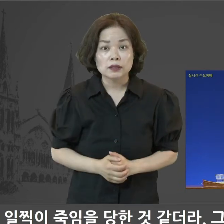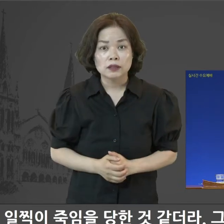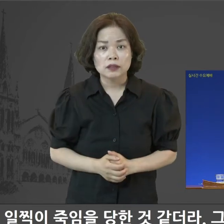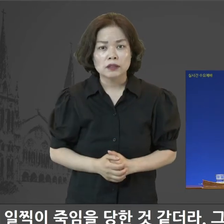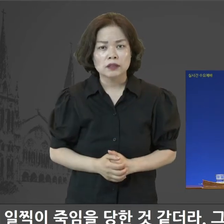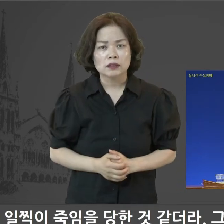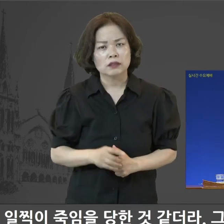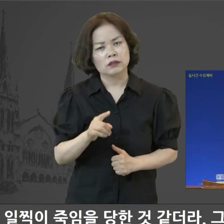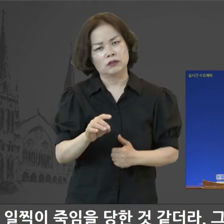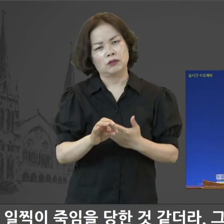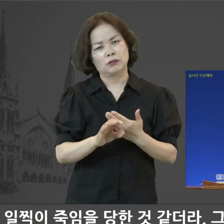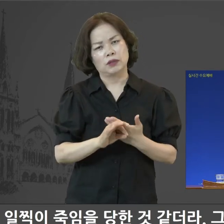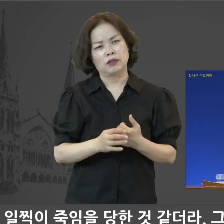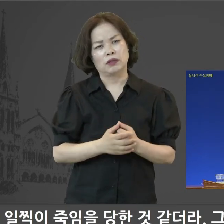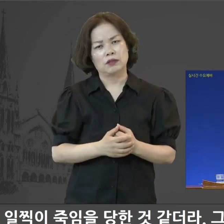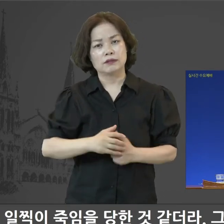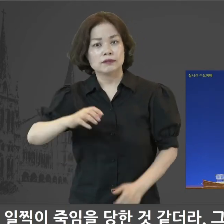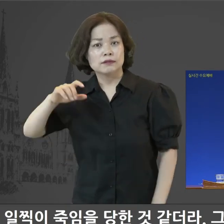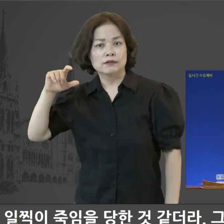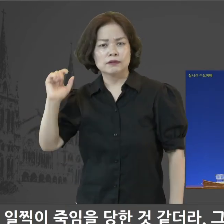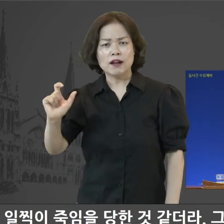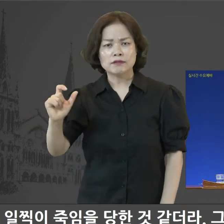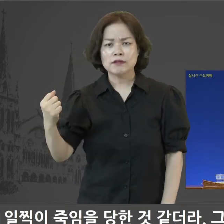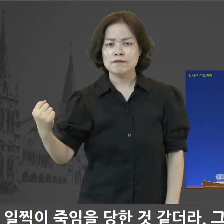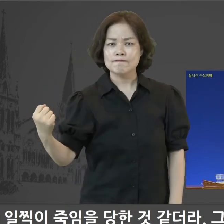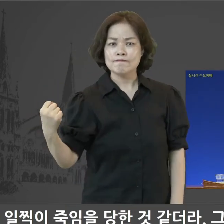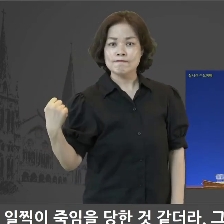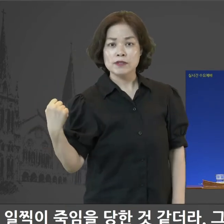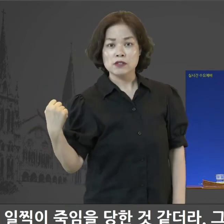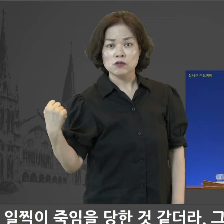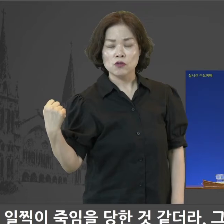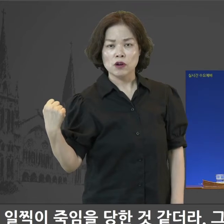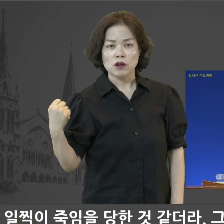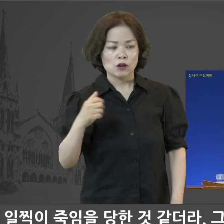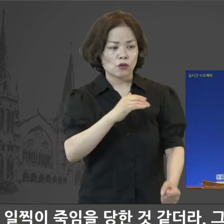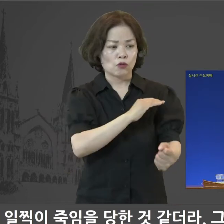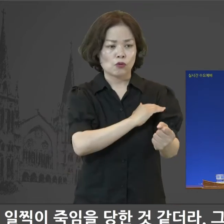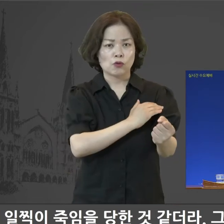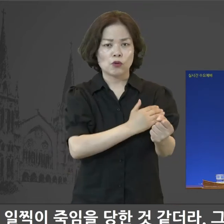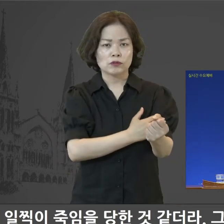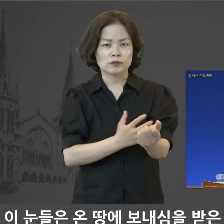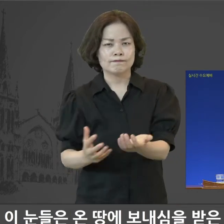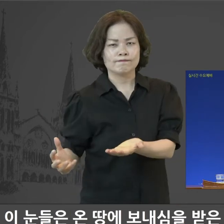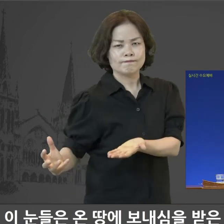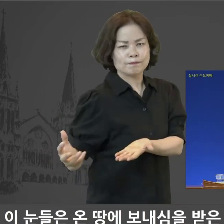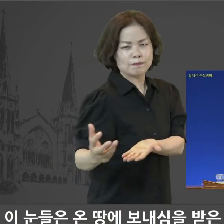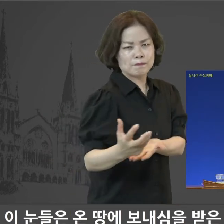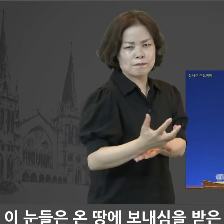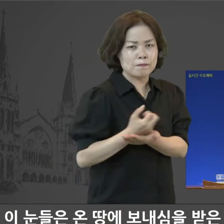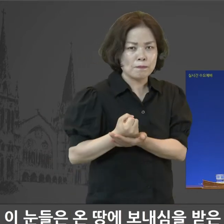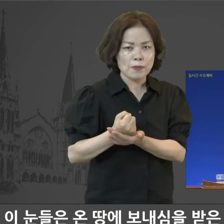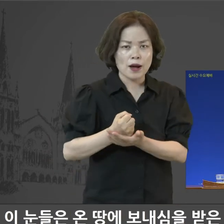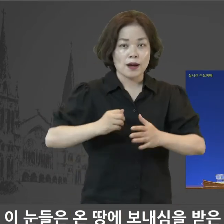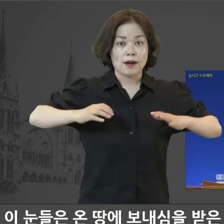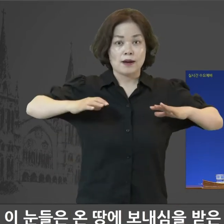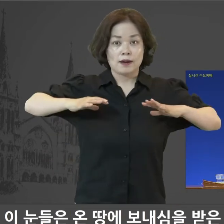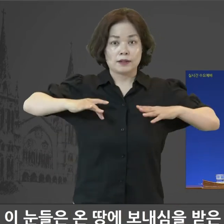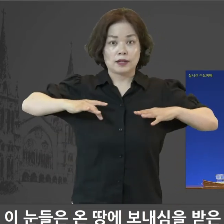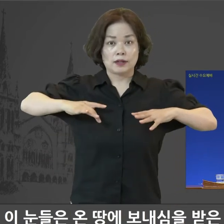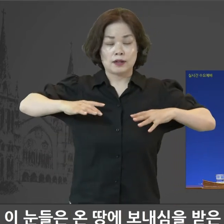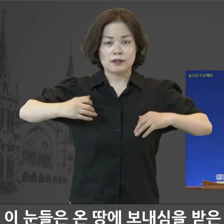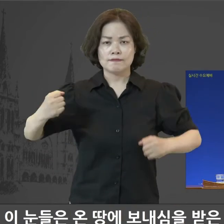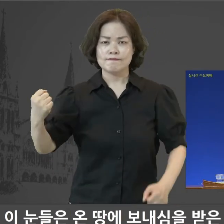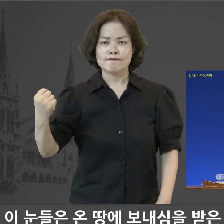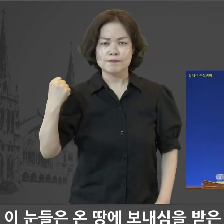그럼 당연히 강력한 어떤 힘과 권능, 압도적인 어떠함을 자랑하는 그런